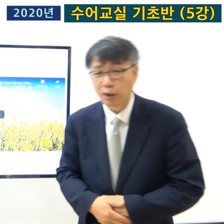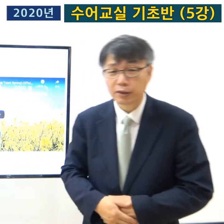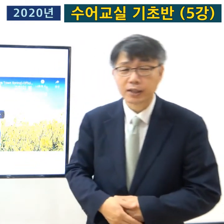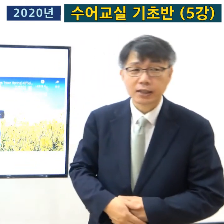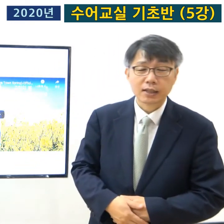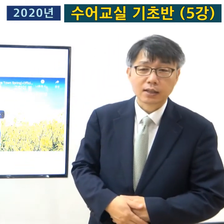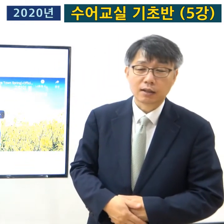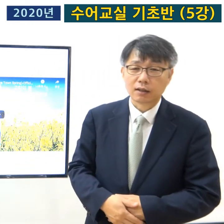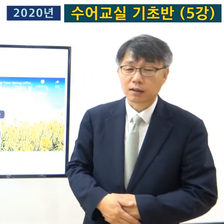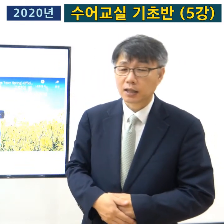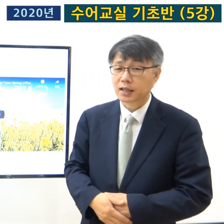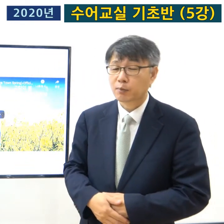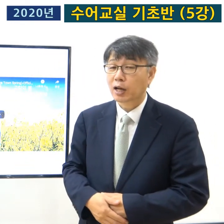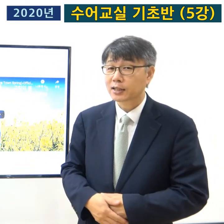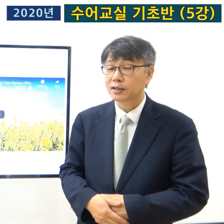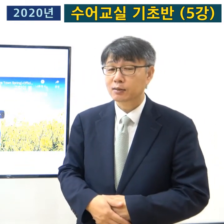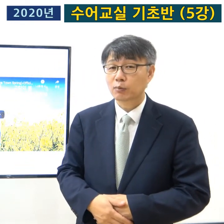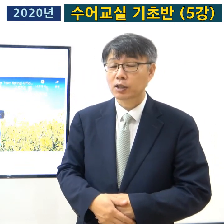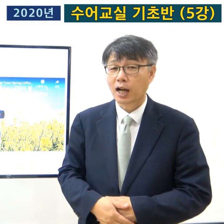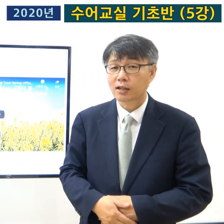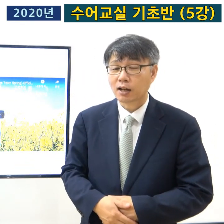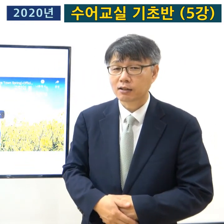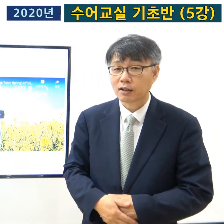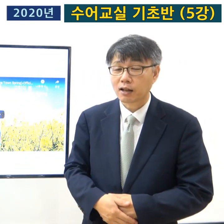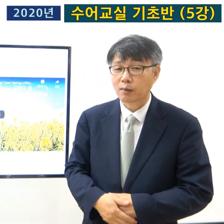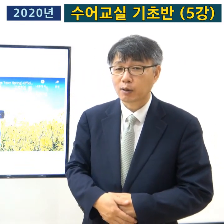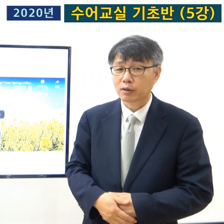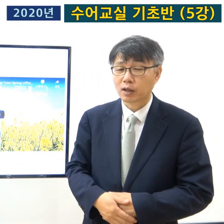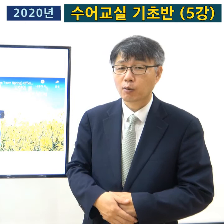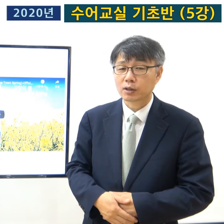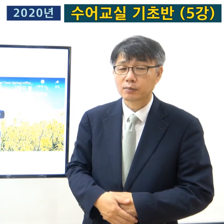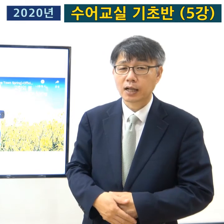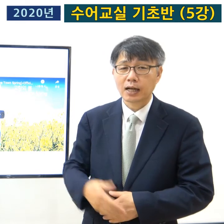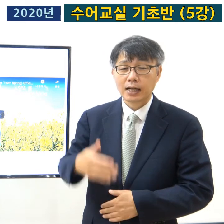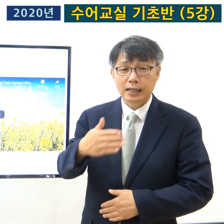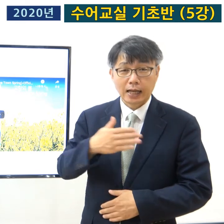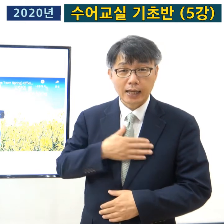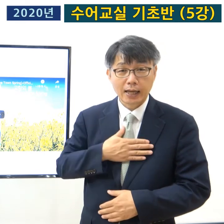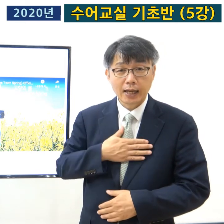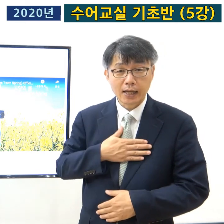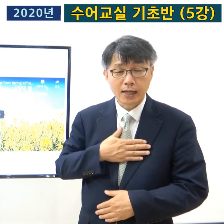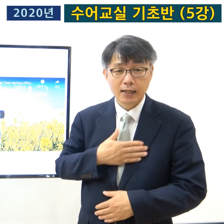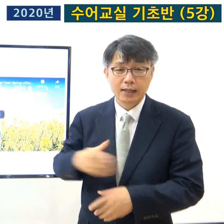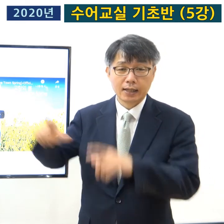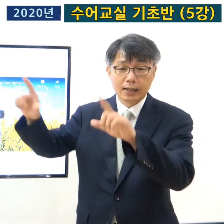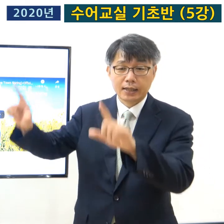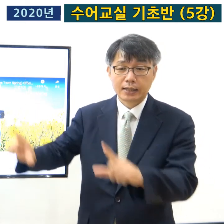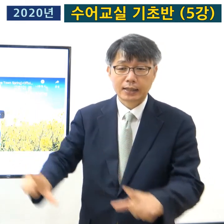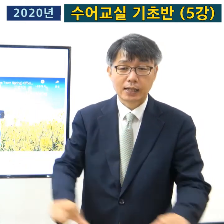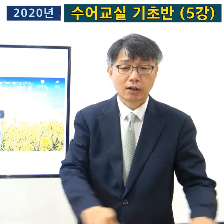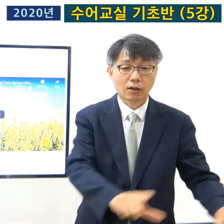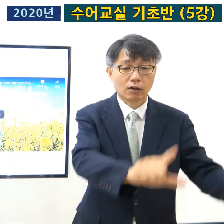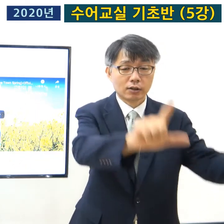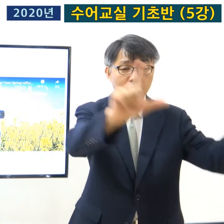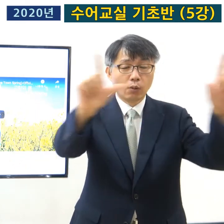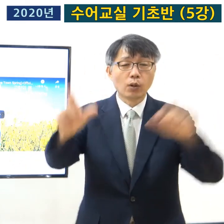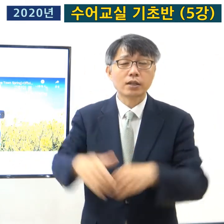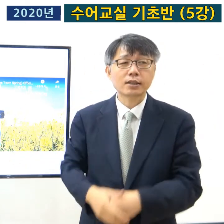배워보면 같이 한번 가사는 거의 다 알 것 같은데 한번 해보겠습니다. 나의 살던